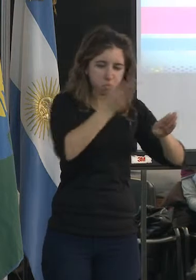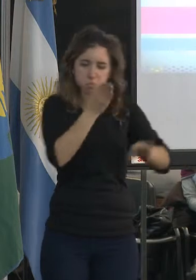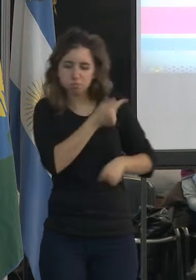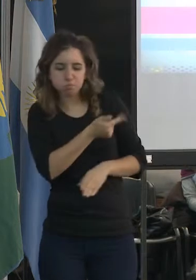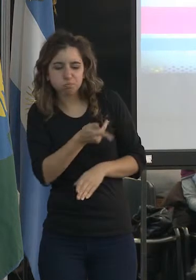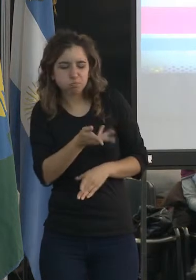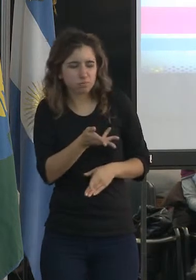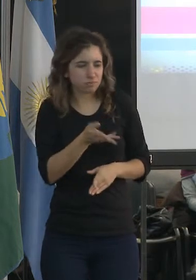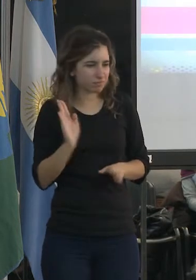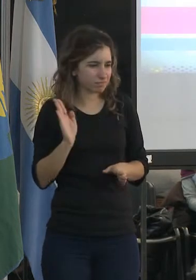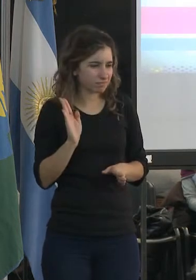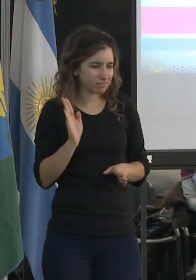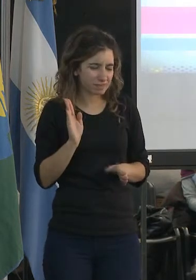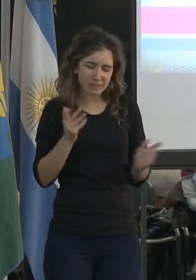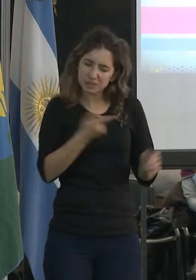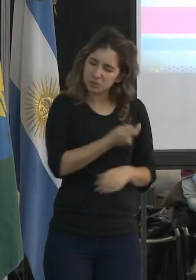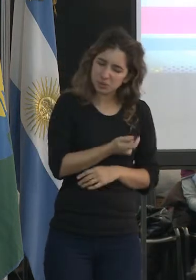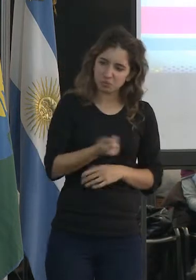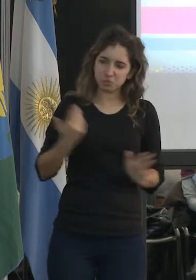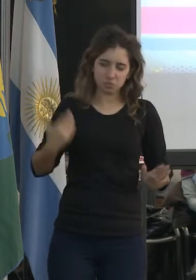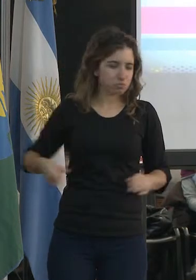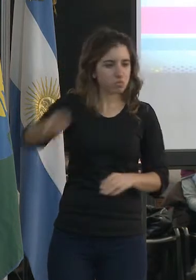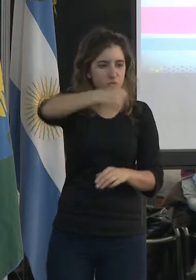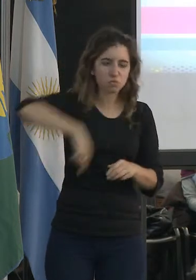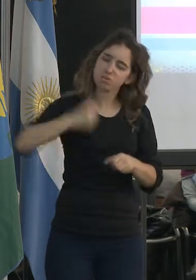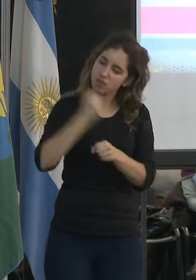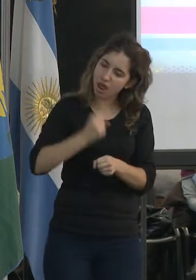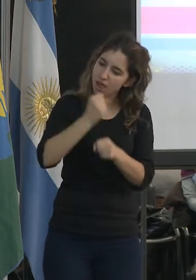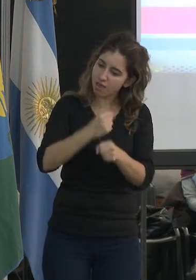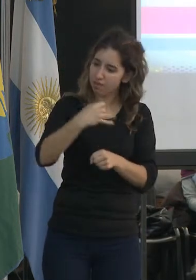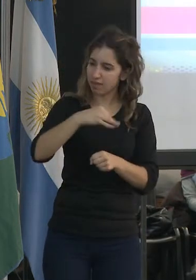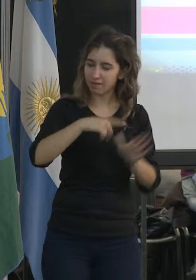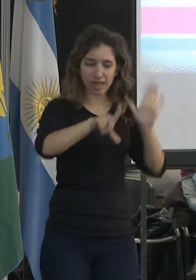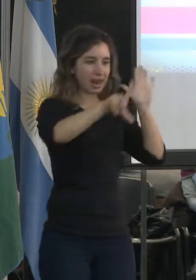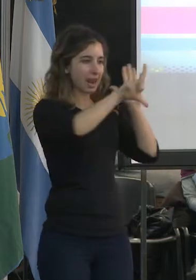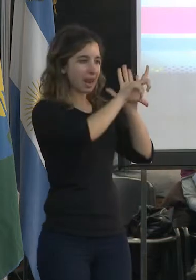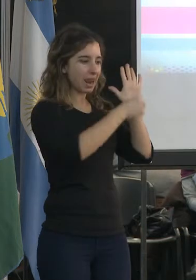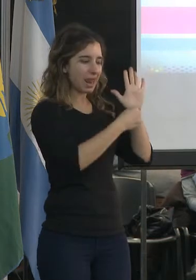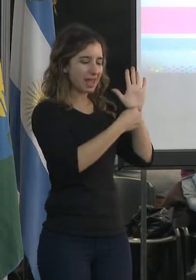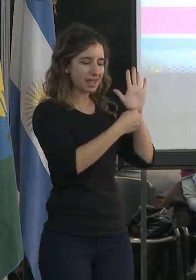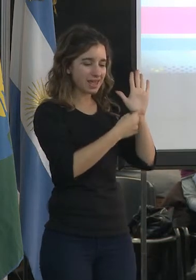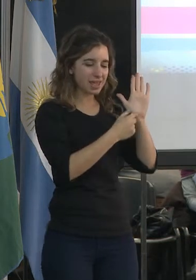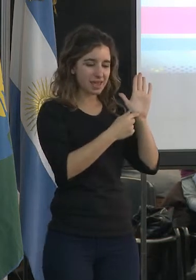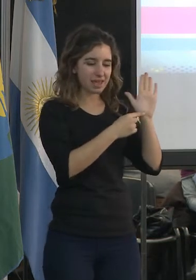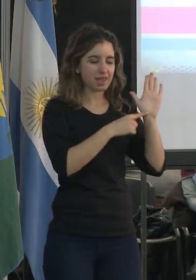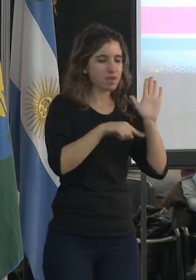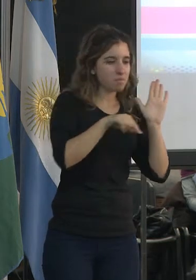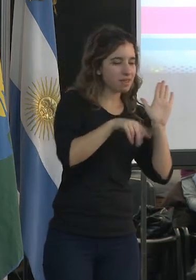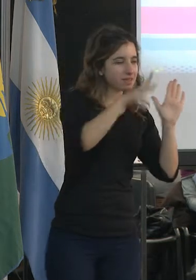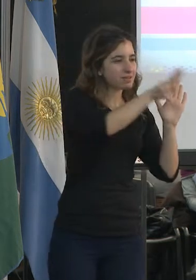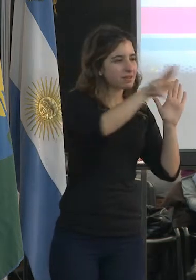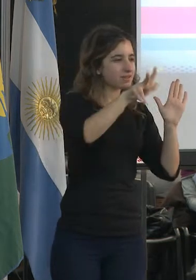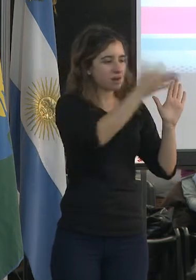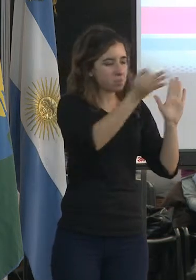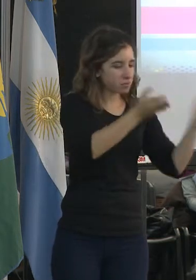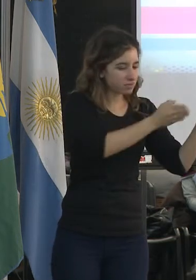tercer sector? Hay que trabajar en esto. Esto es una demanda, está pendiente. La ley acá se anticipó a los hechos al reservarle el